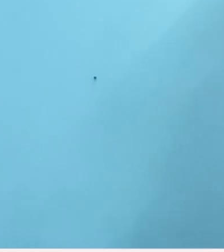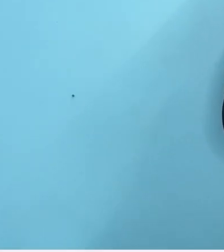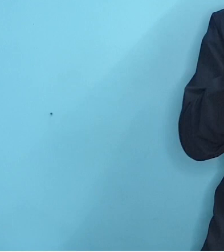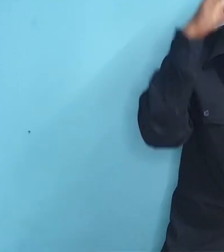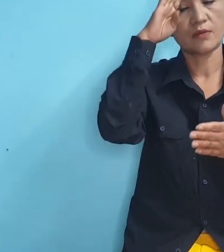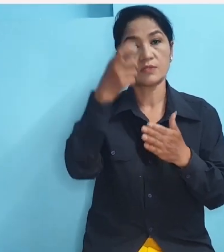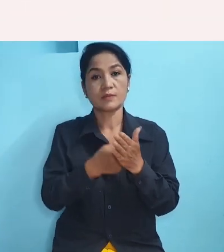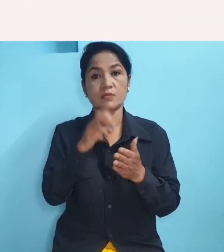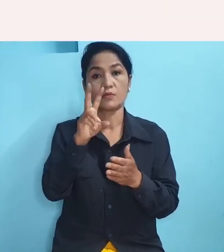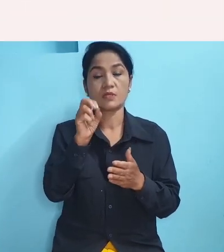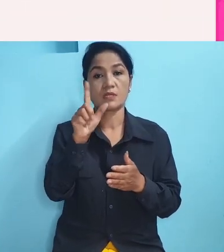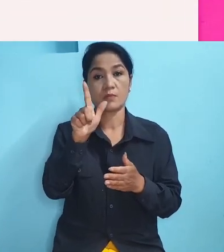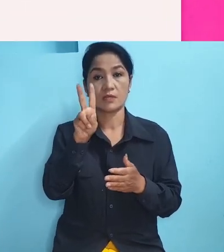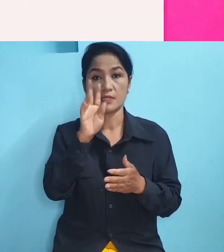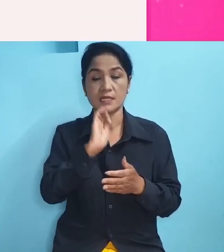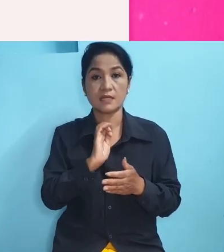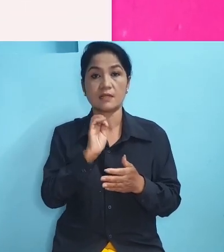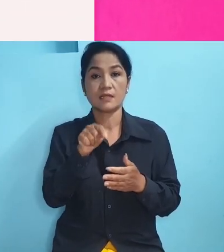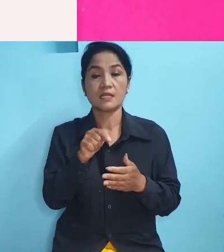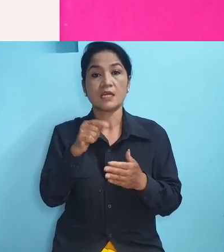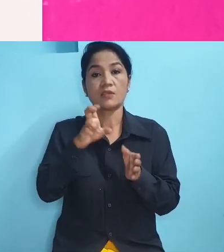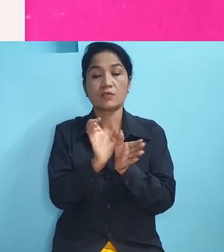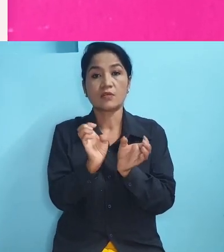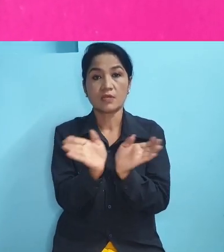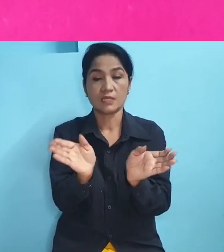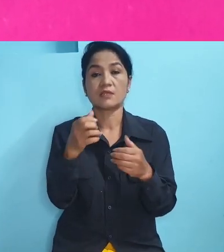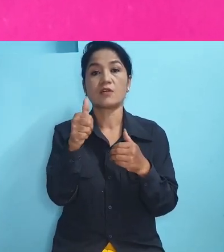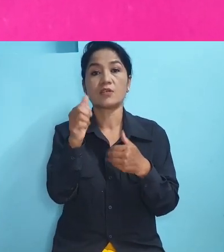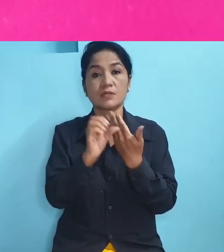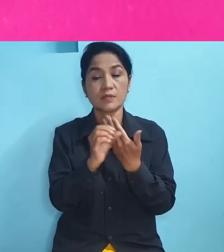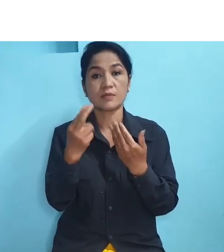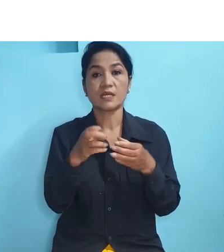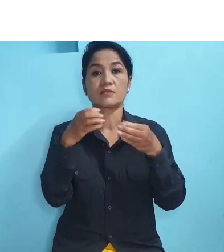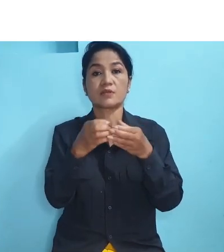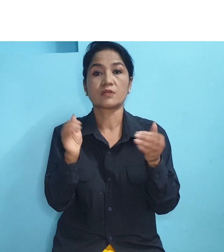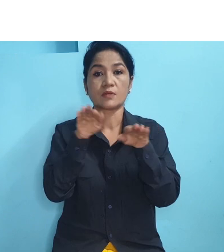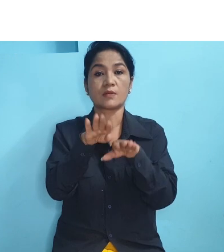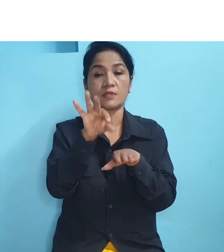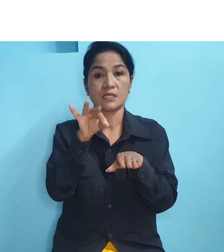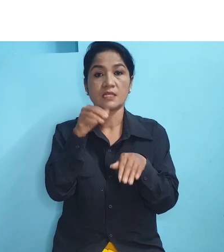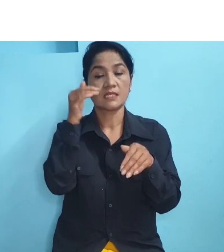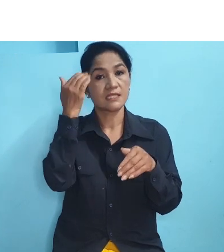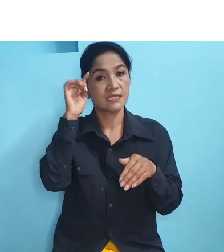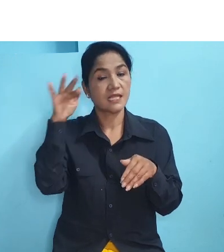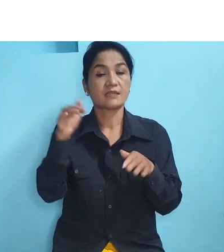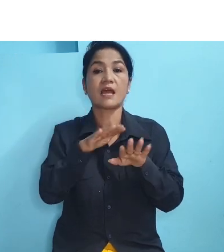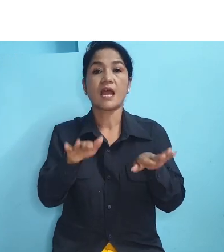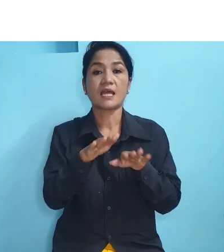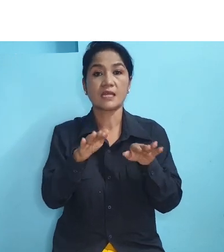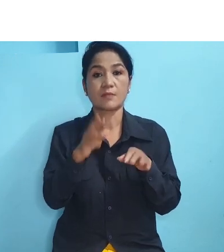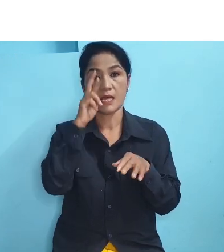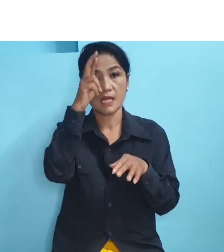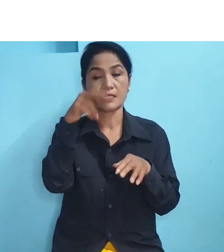यसैबीच नेपालको संविधान 2072ले दलित र अन्य सीमान्तीकृत समुदायको समानुपातिक समावेशी सिद्धान्तका